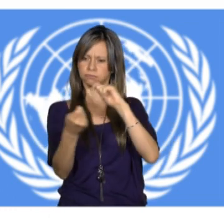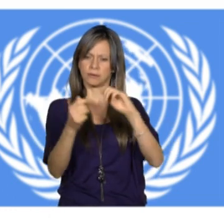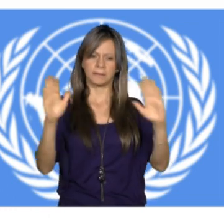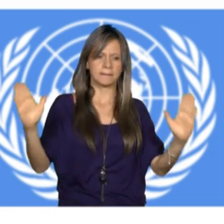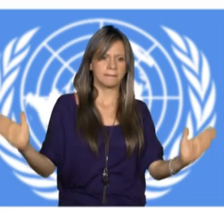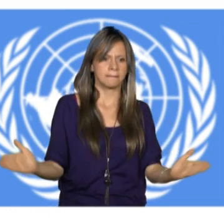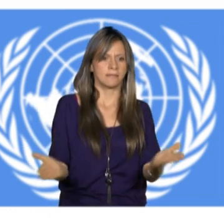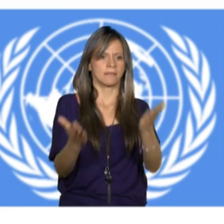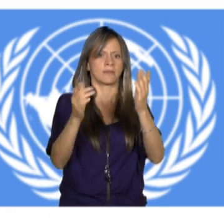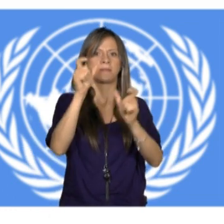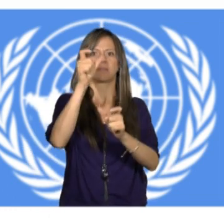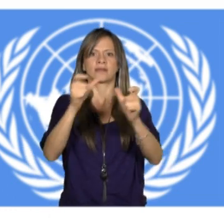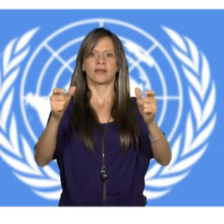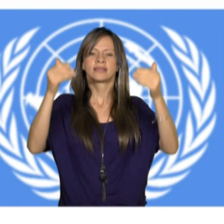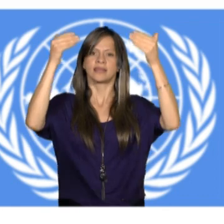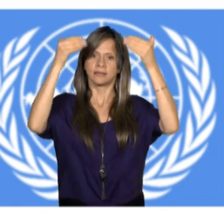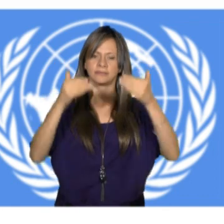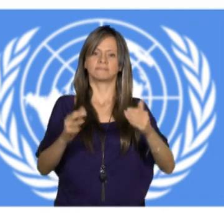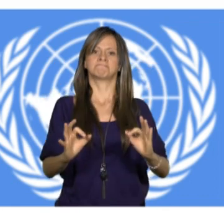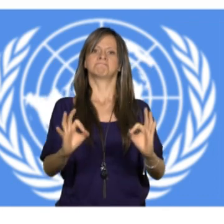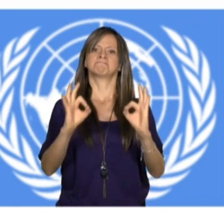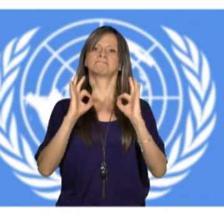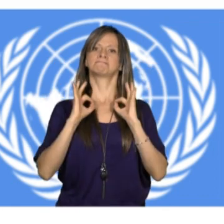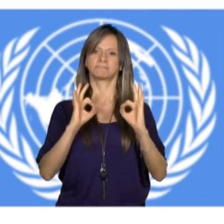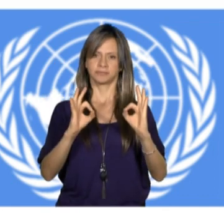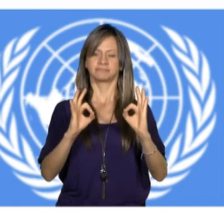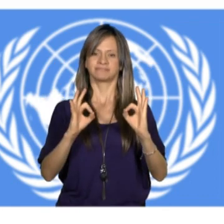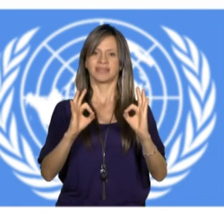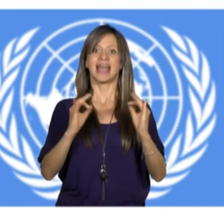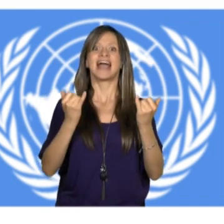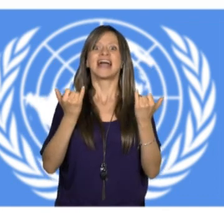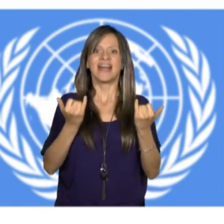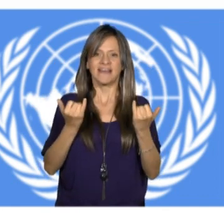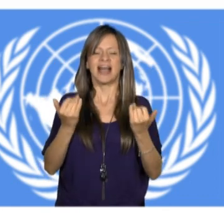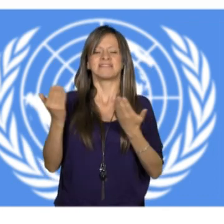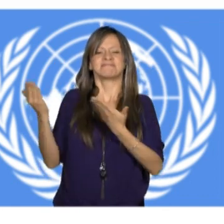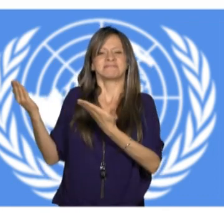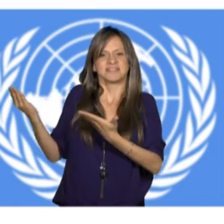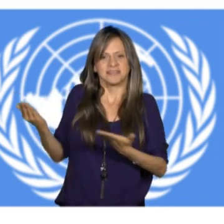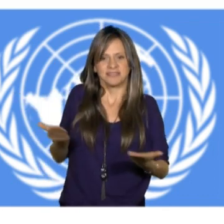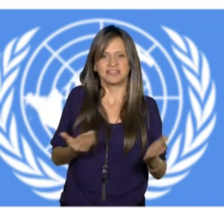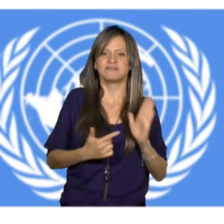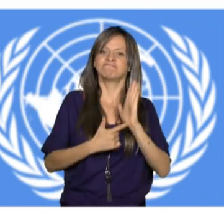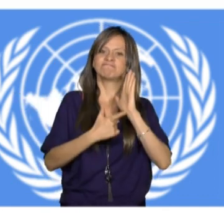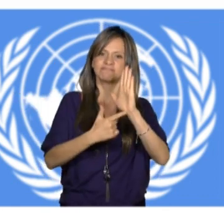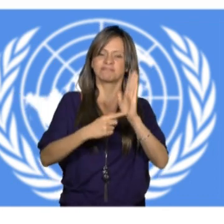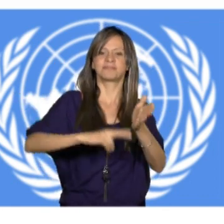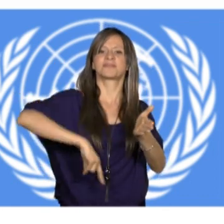países en desarrollo como en los desarrollados. Convienen en lo siguiente: